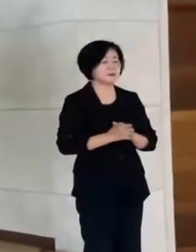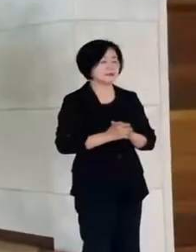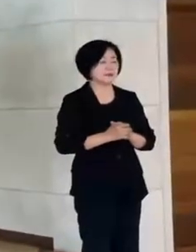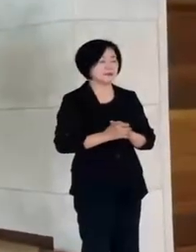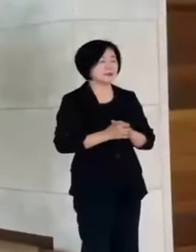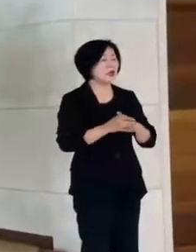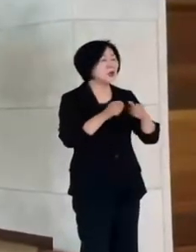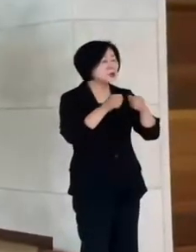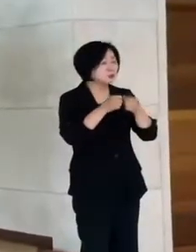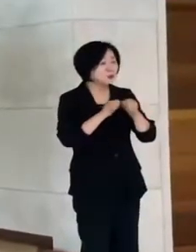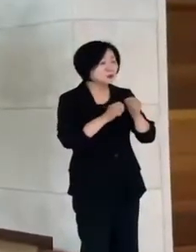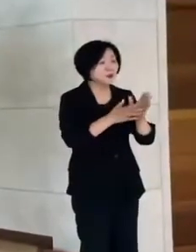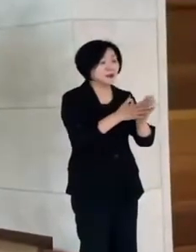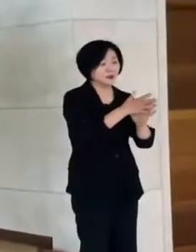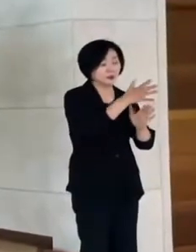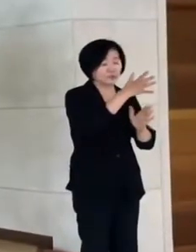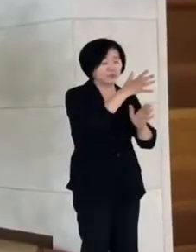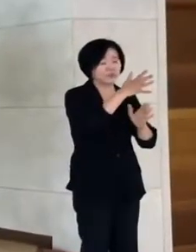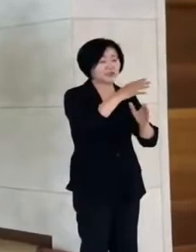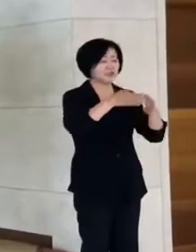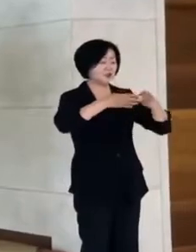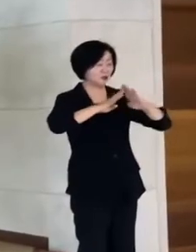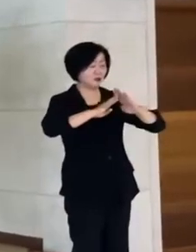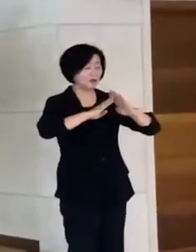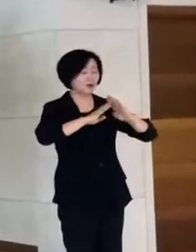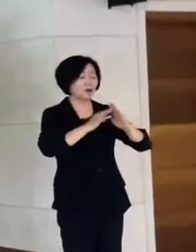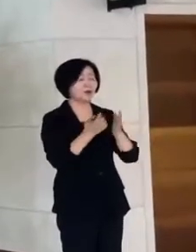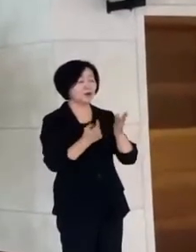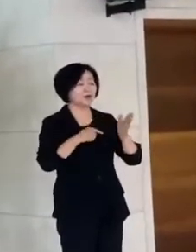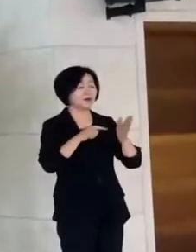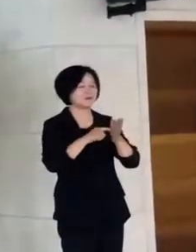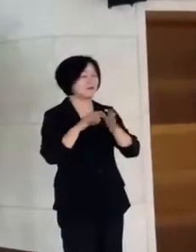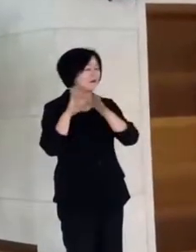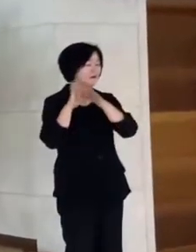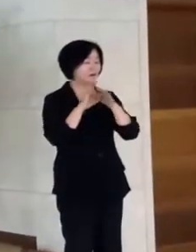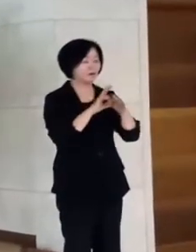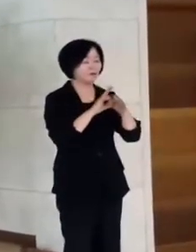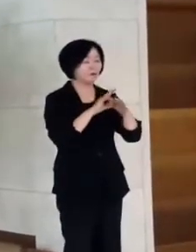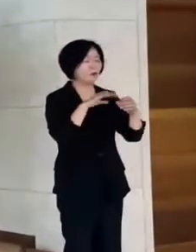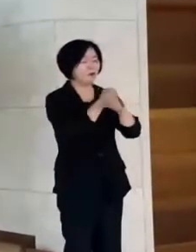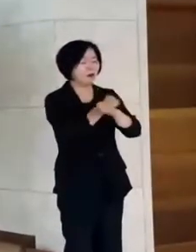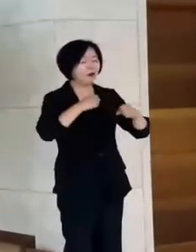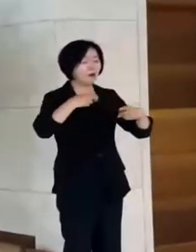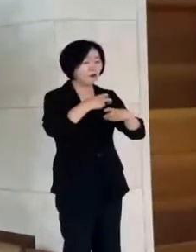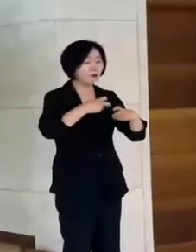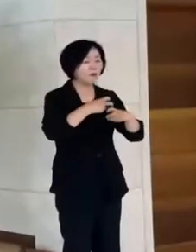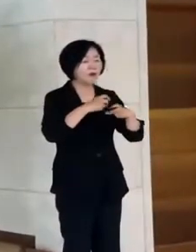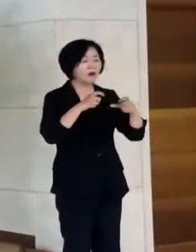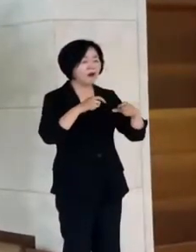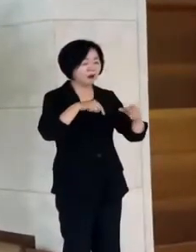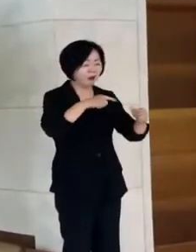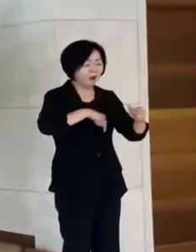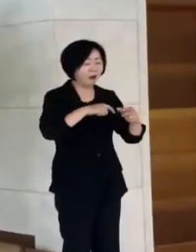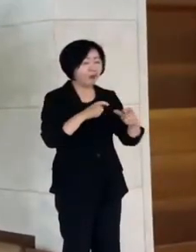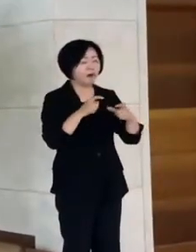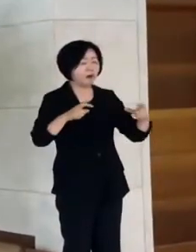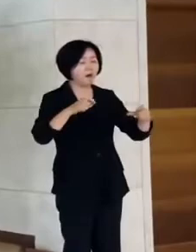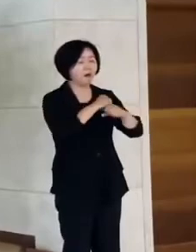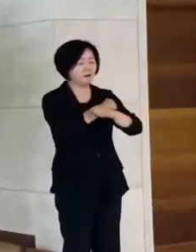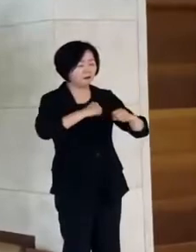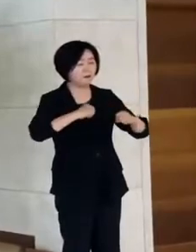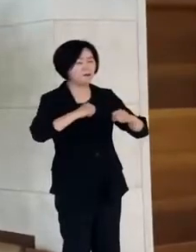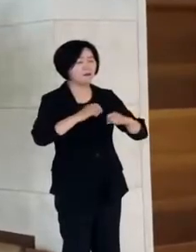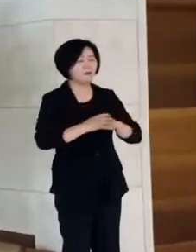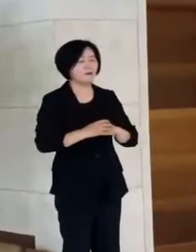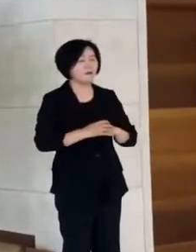있는 콤팩트 시티를 조성하기 위해 지속적으로 광역교통망을 확충하고 국민의 삶이